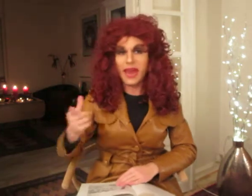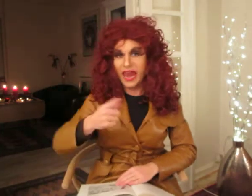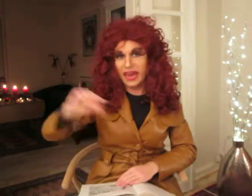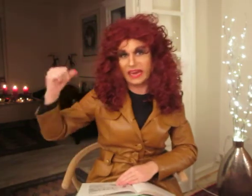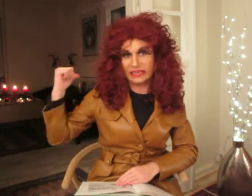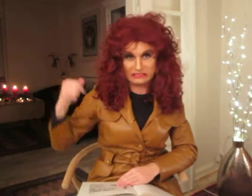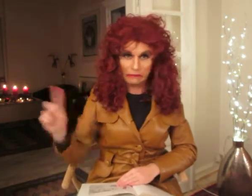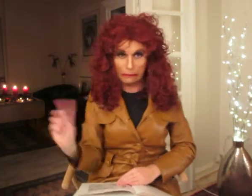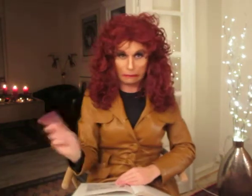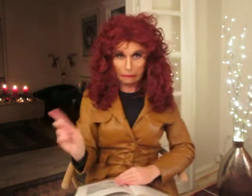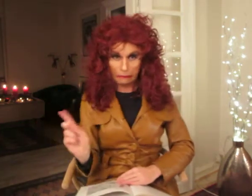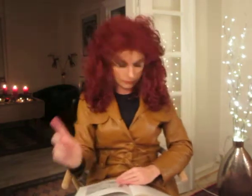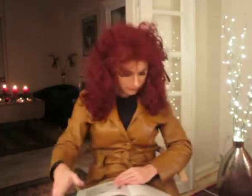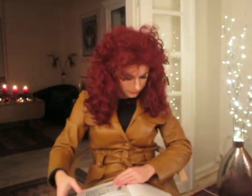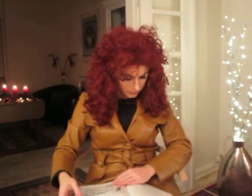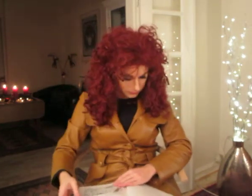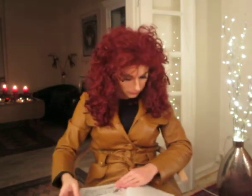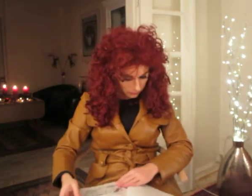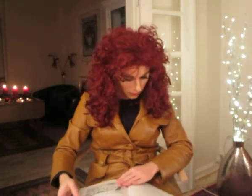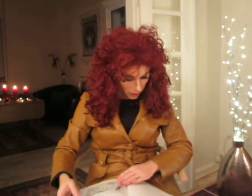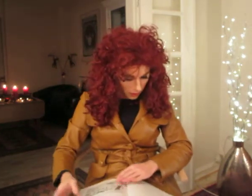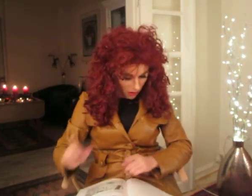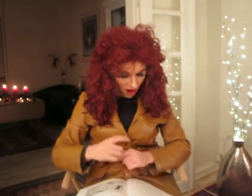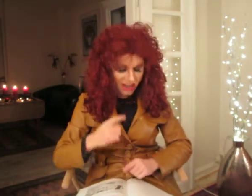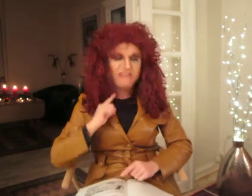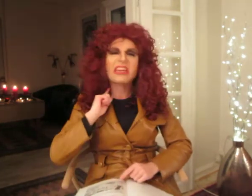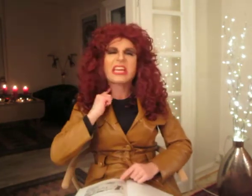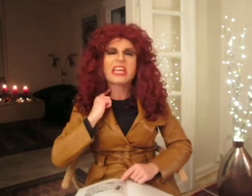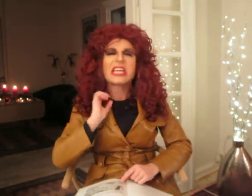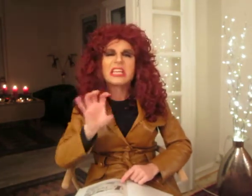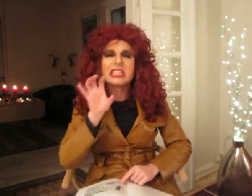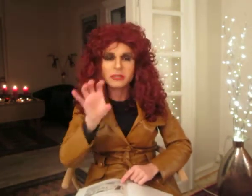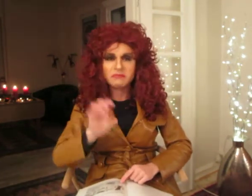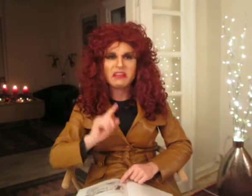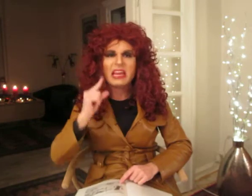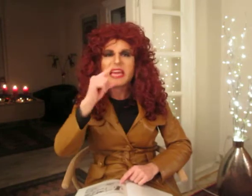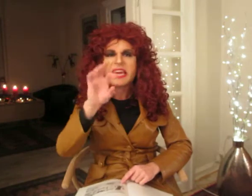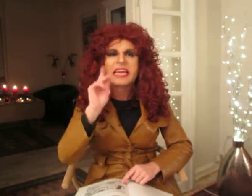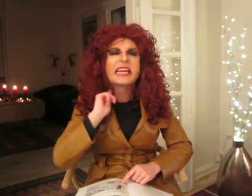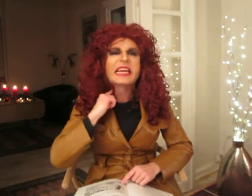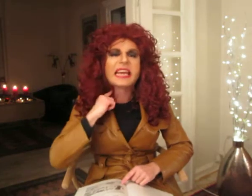hanen! Og han vise! Gæk!